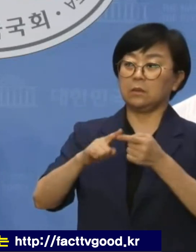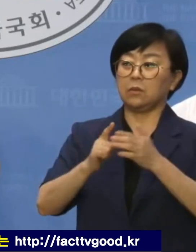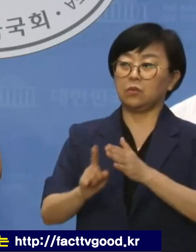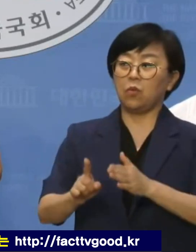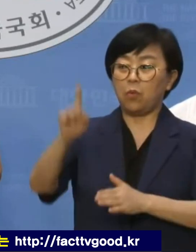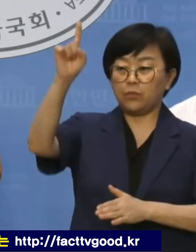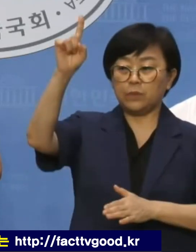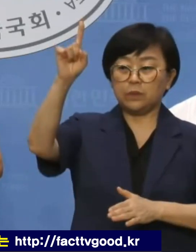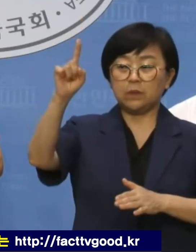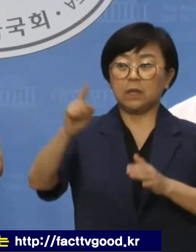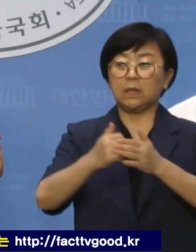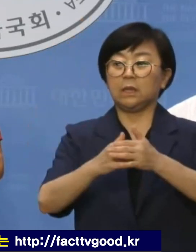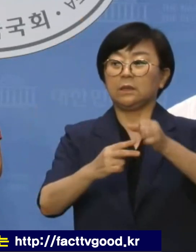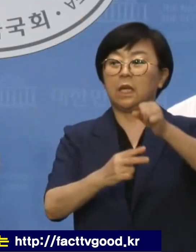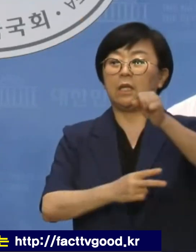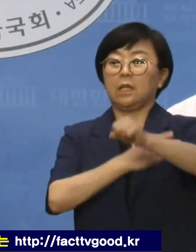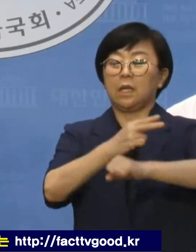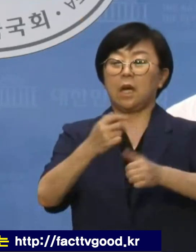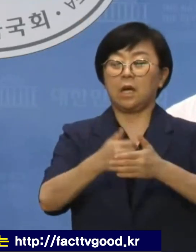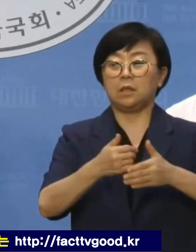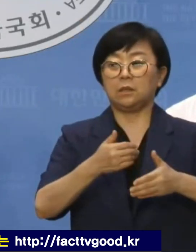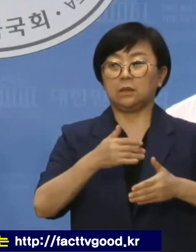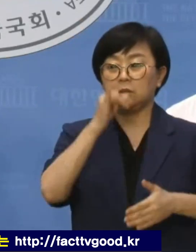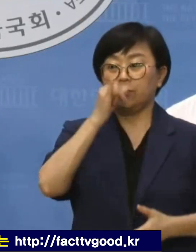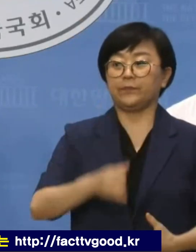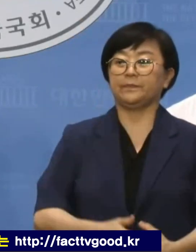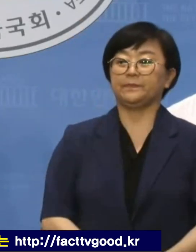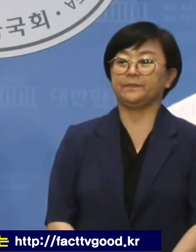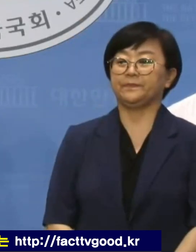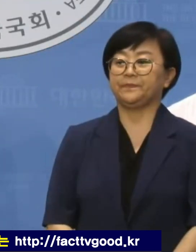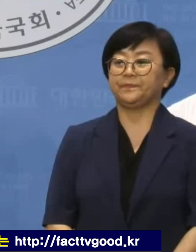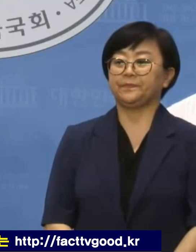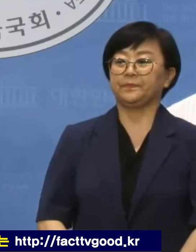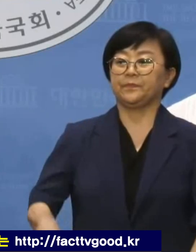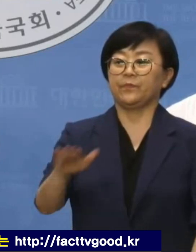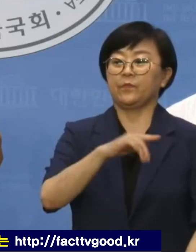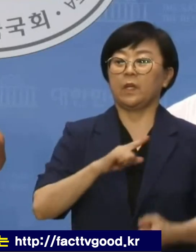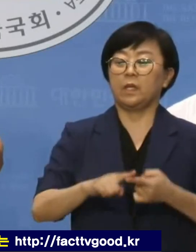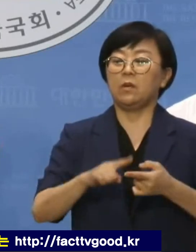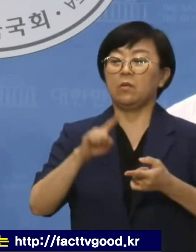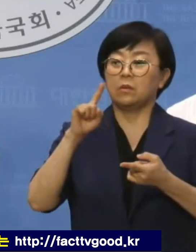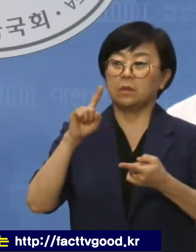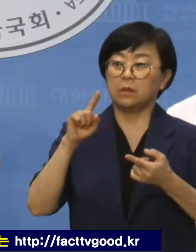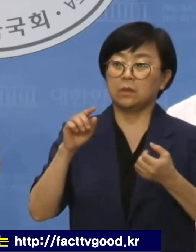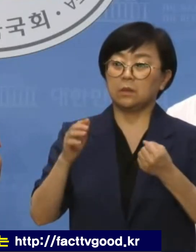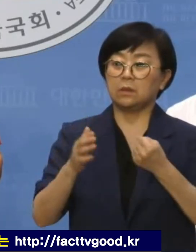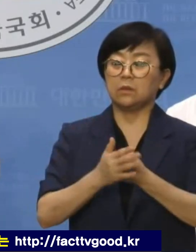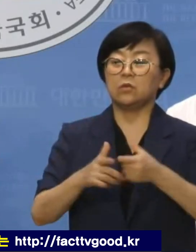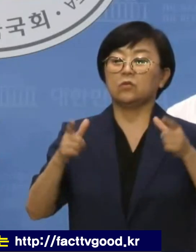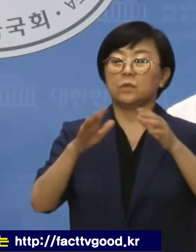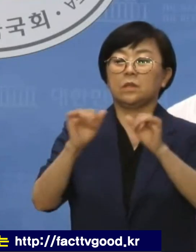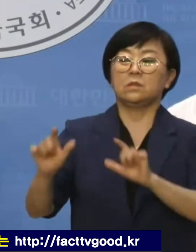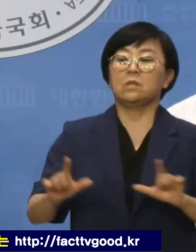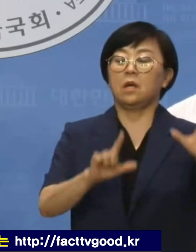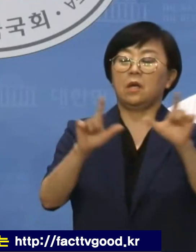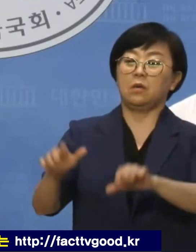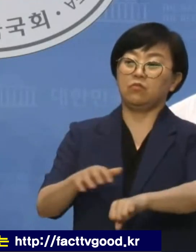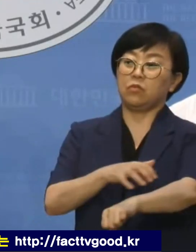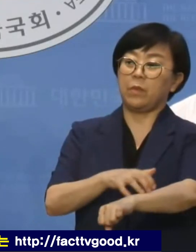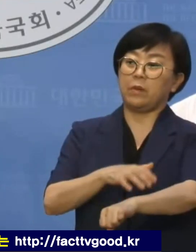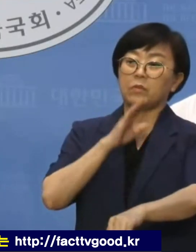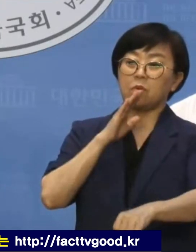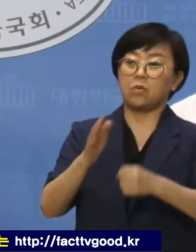높은 교량으로 고속도로가 지나가는 형태가 되게 되어 있습니다. 저희는 이런 부분에서 주민들의 생활의 불편뿐만